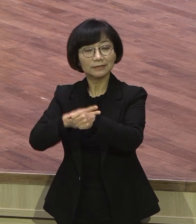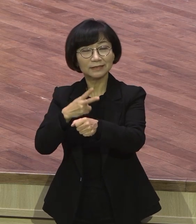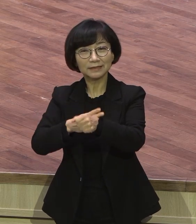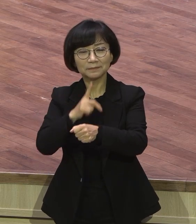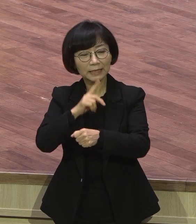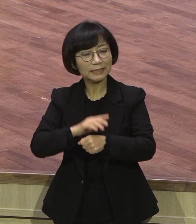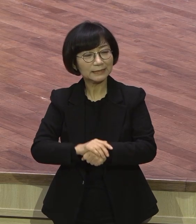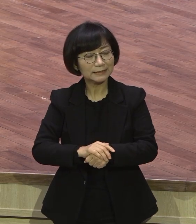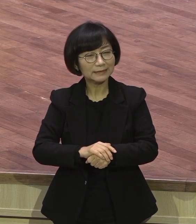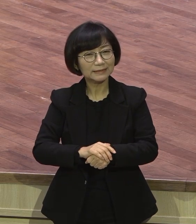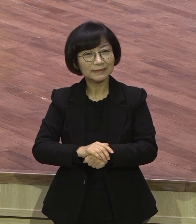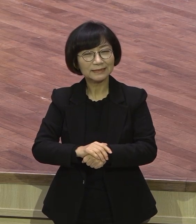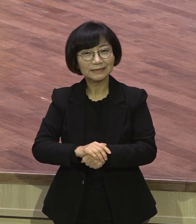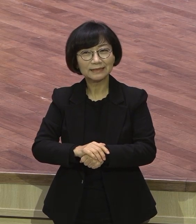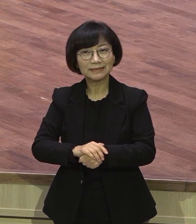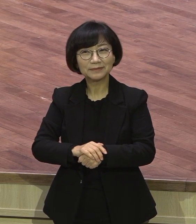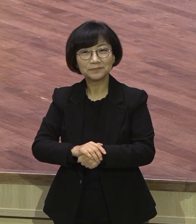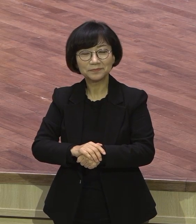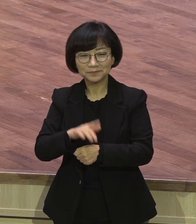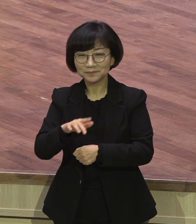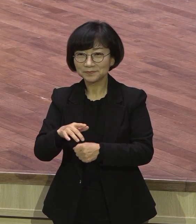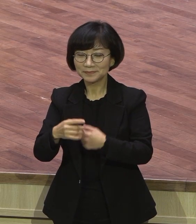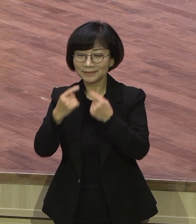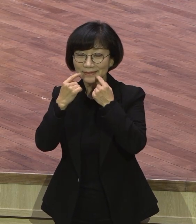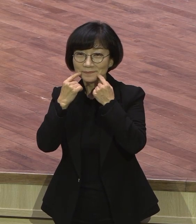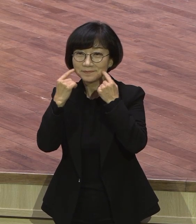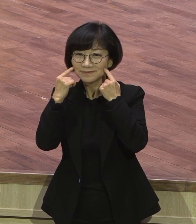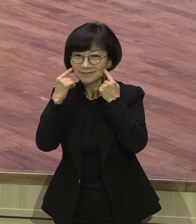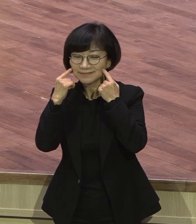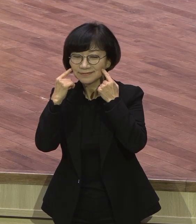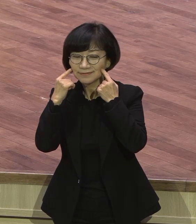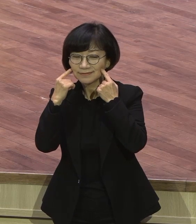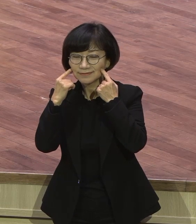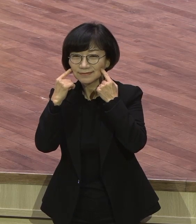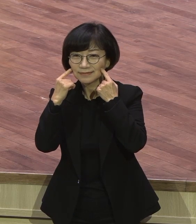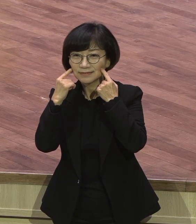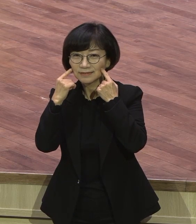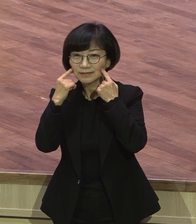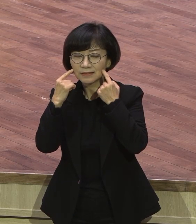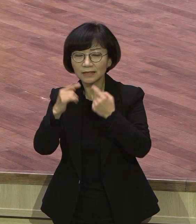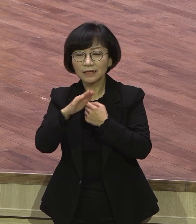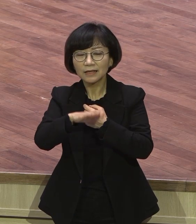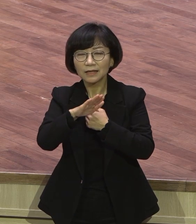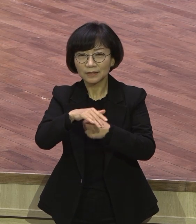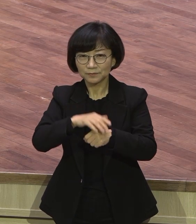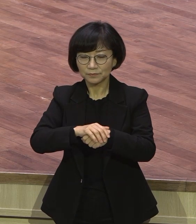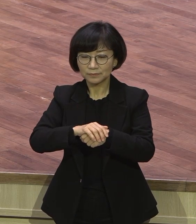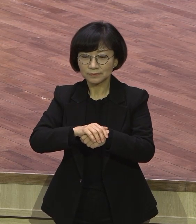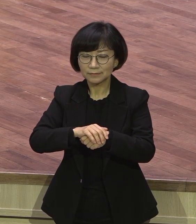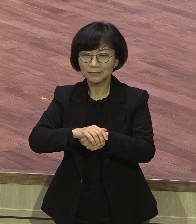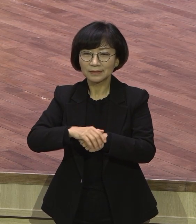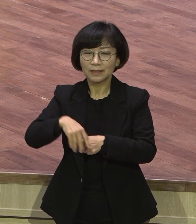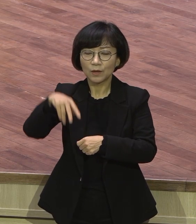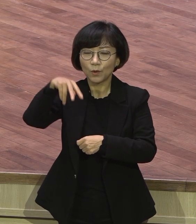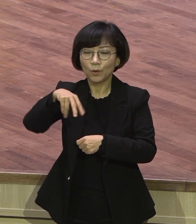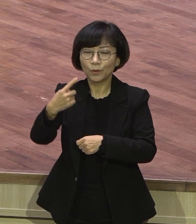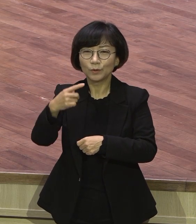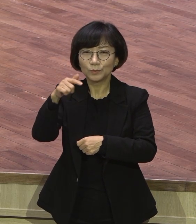약간 미소를 지으면서 소근암은 제 이름입니다.